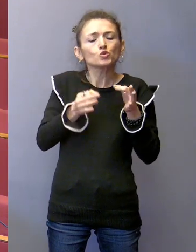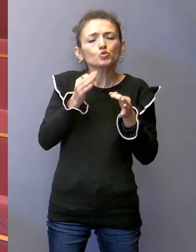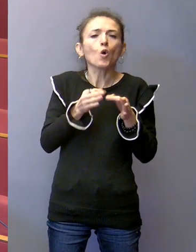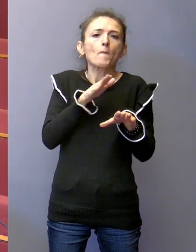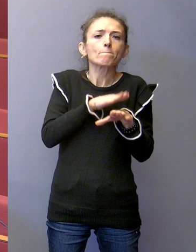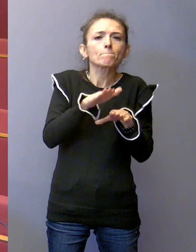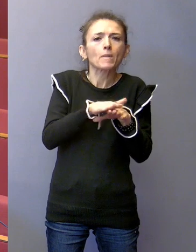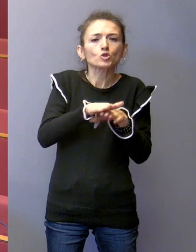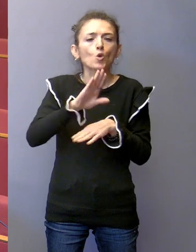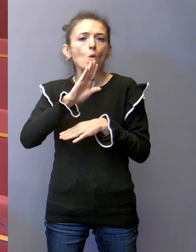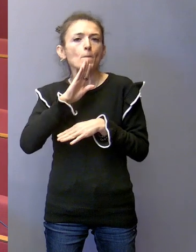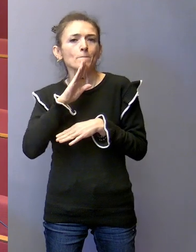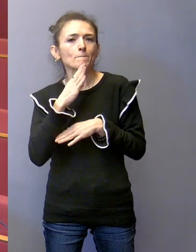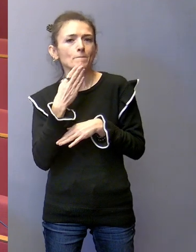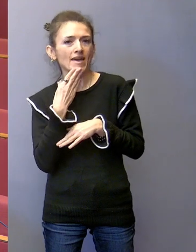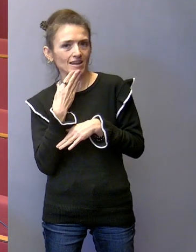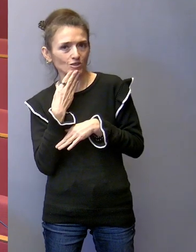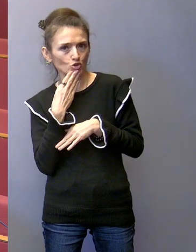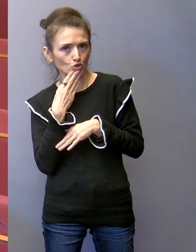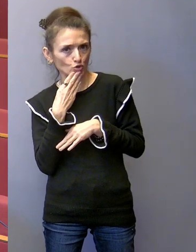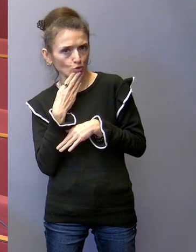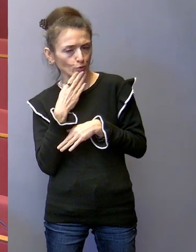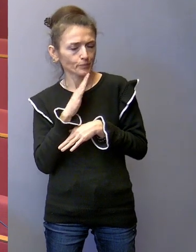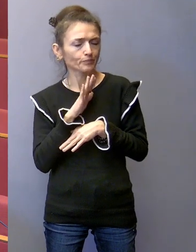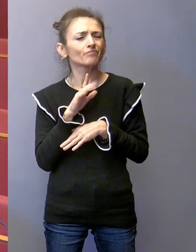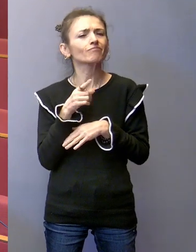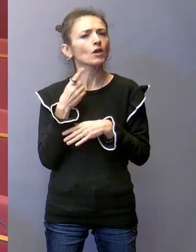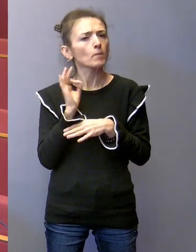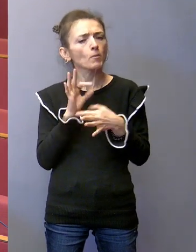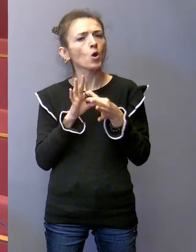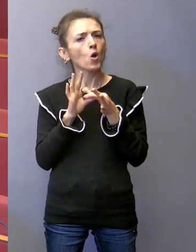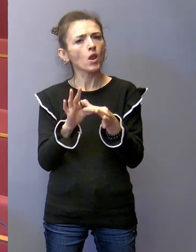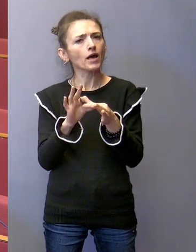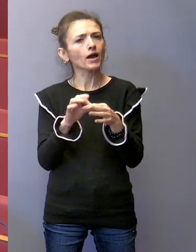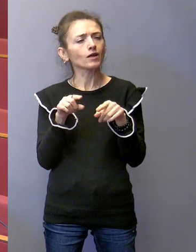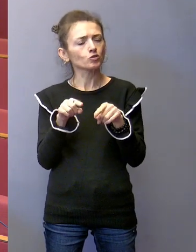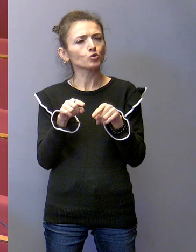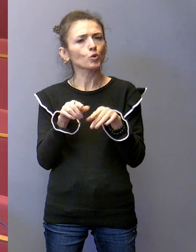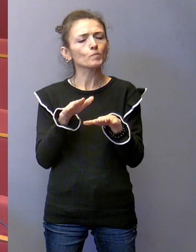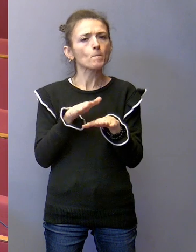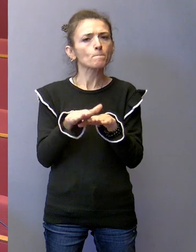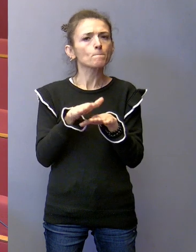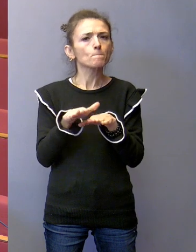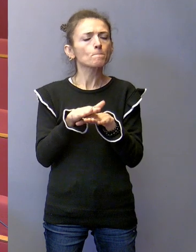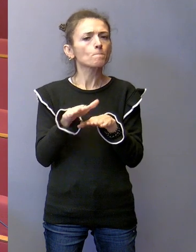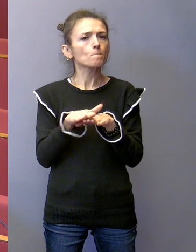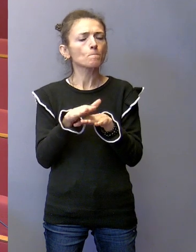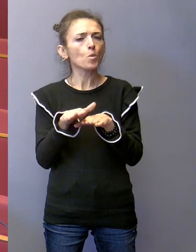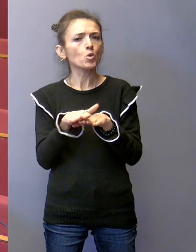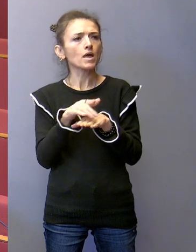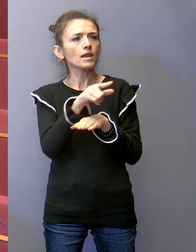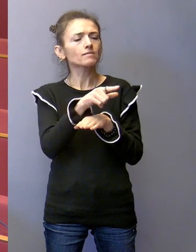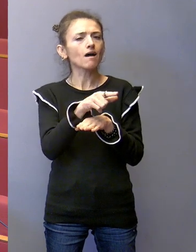in merito preoccupante Per quanto riguarda la modalità con la quale questa amministrazione porta avanti questa